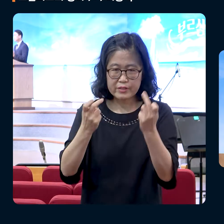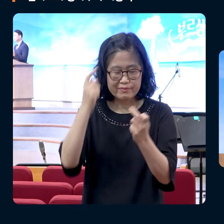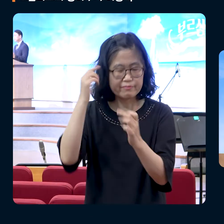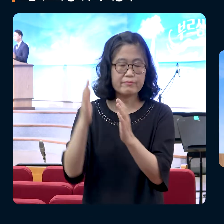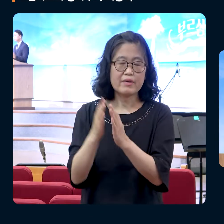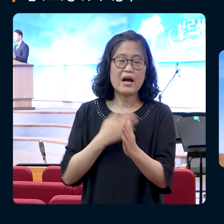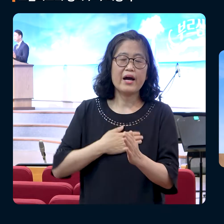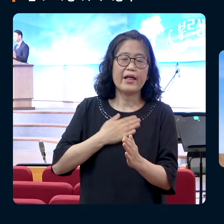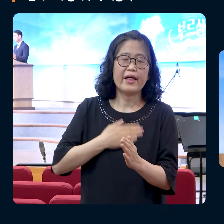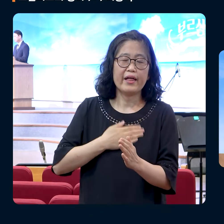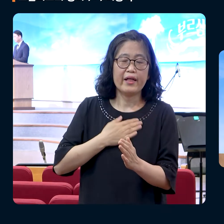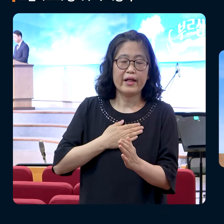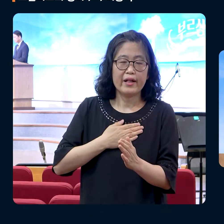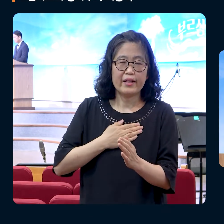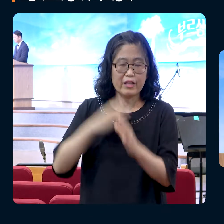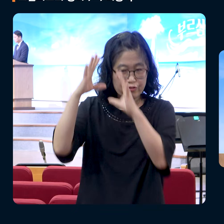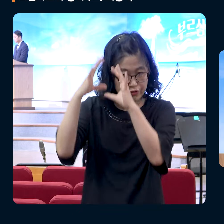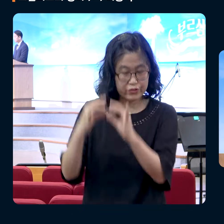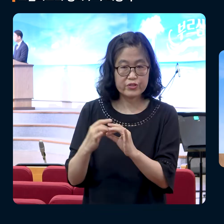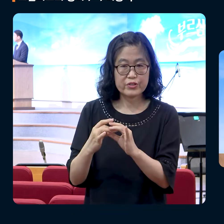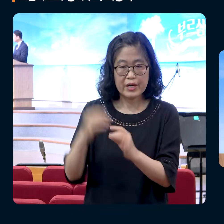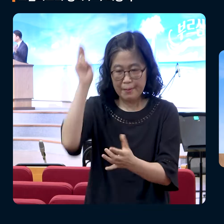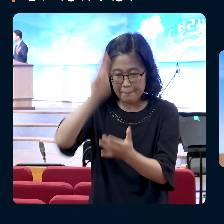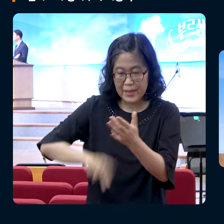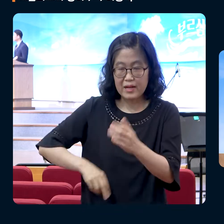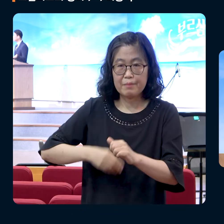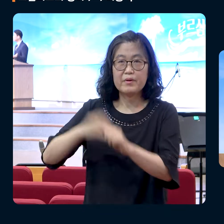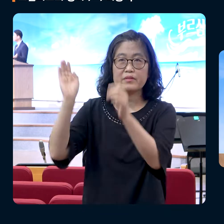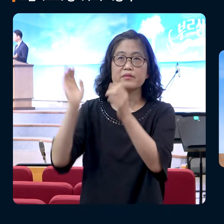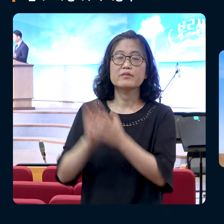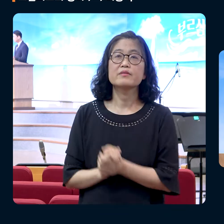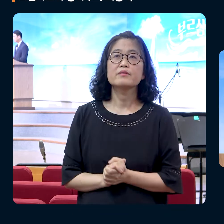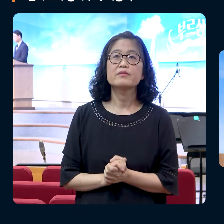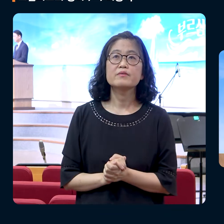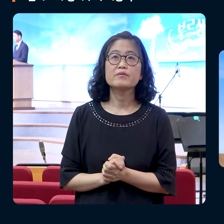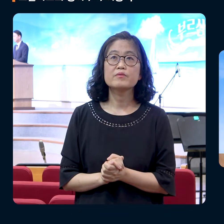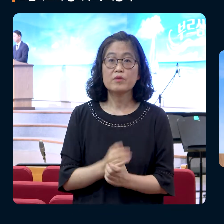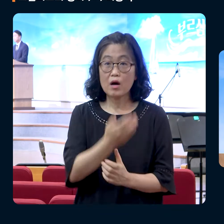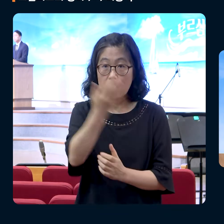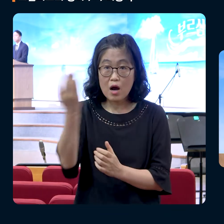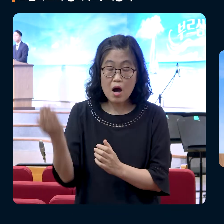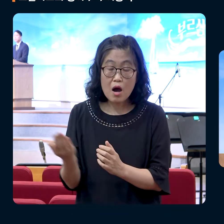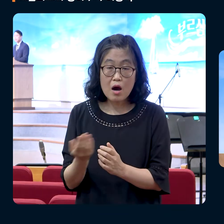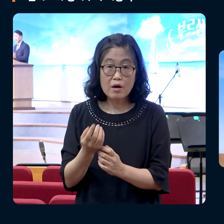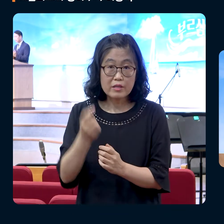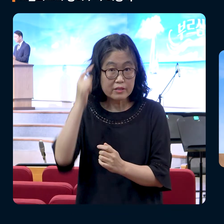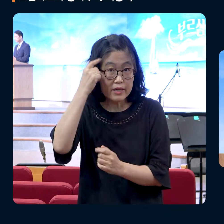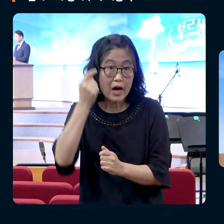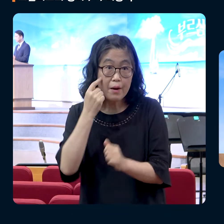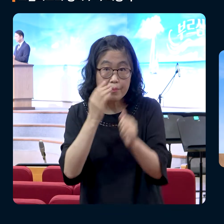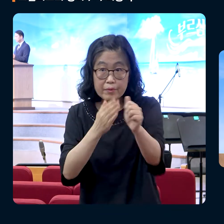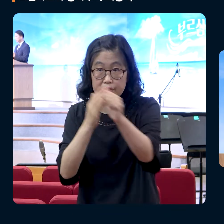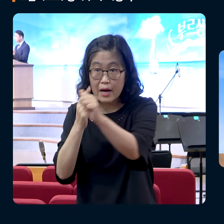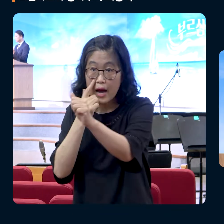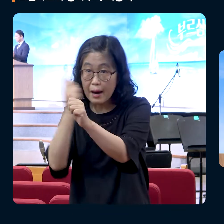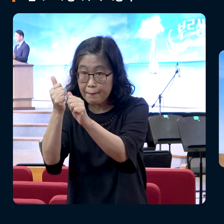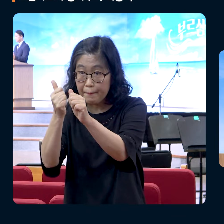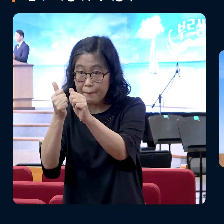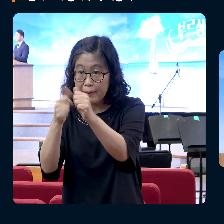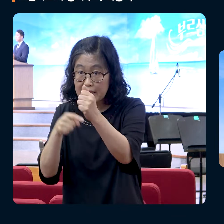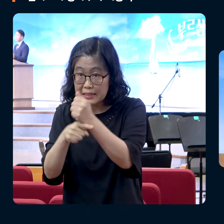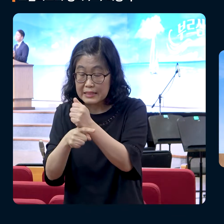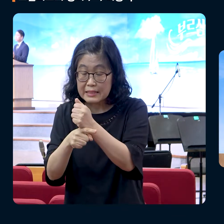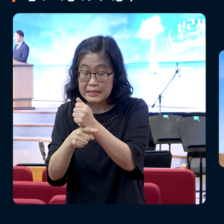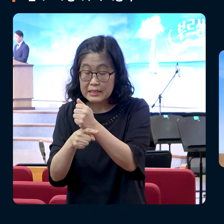요셉이 이제 애굽으로 팔려가게 됩니다. 여러분, 이 모든 과정들을 여러분 한번 생각해 보시기 바랍니다. 아버지의 뜻을 따라 먼